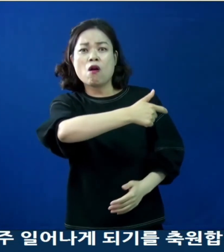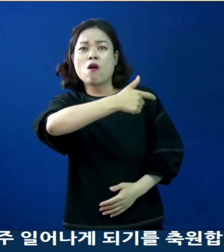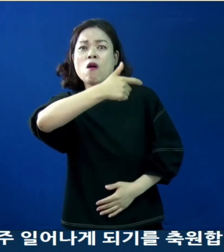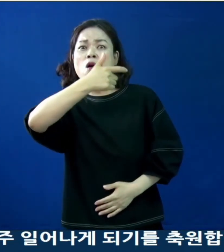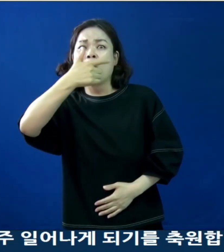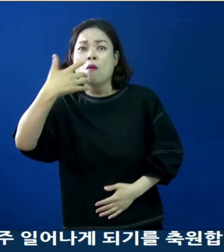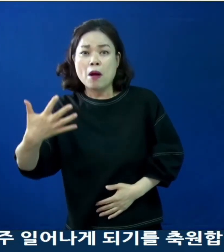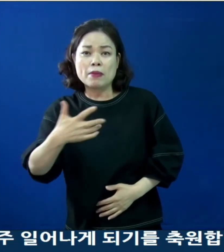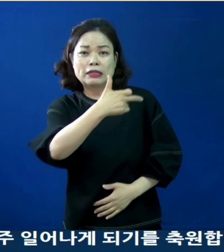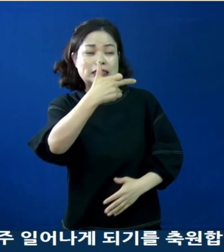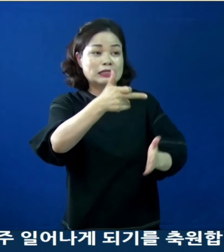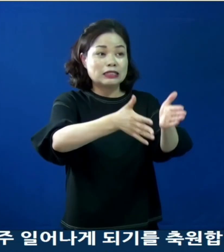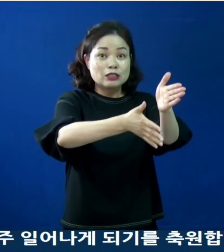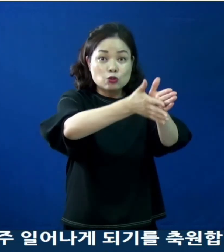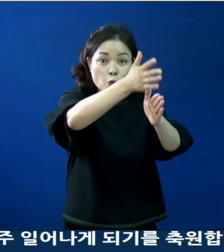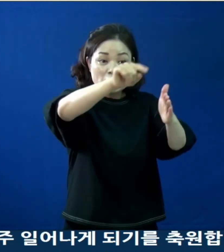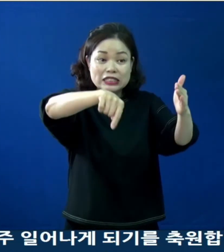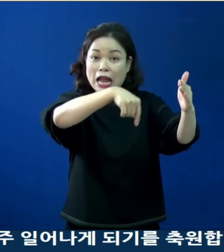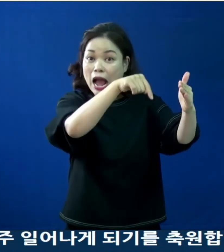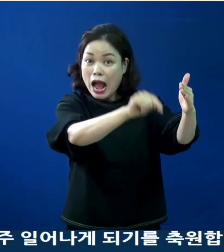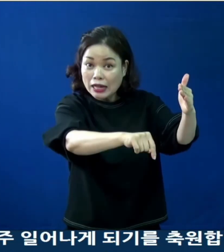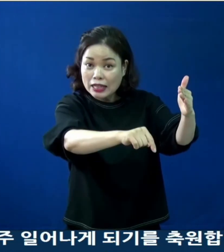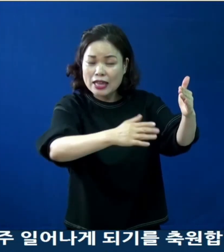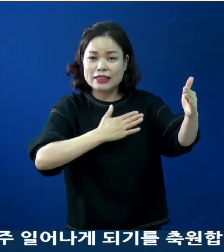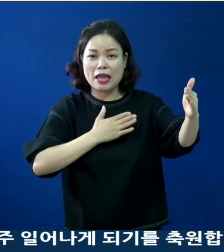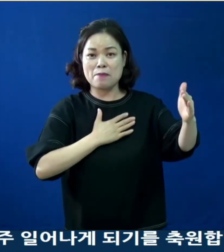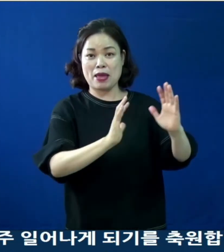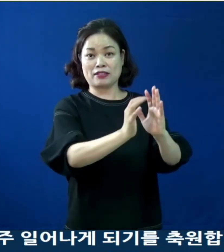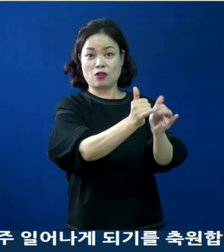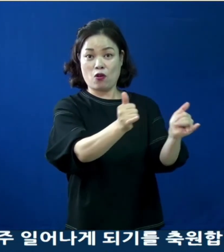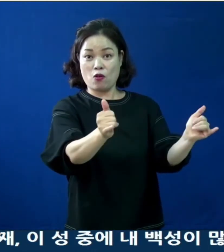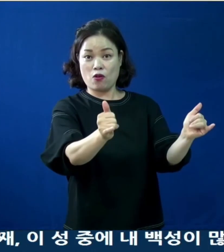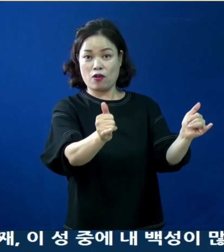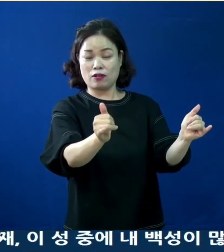어마어마한 대도시 고린도 안에 내 백성이,